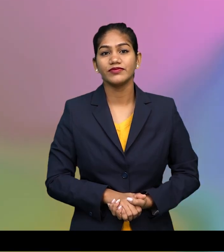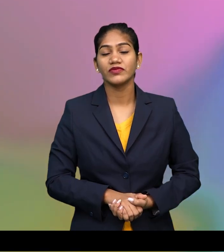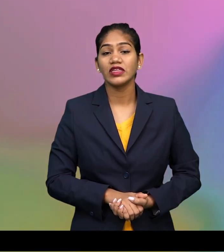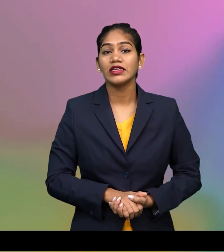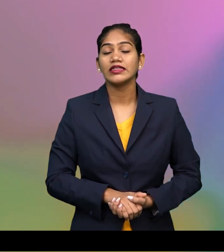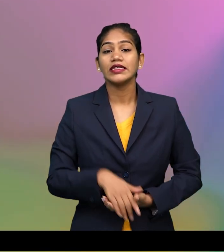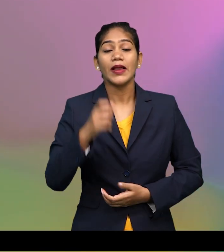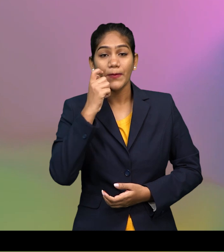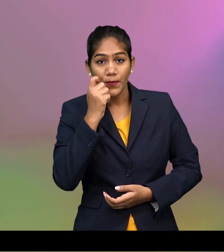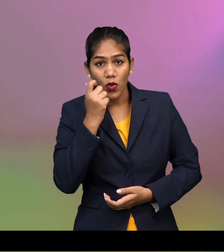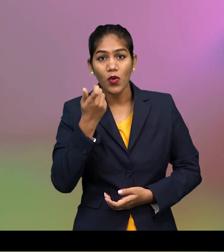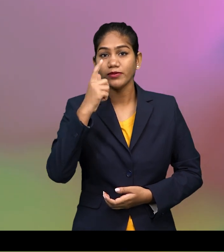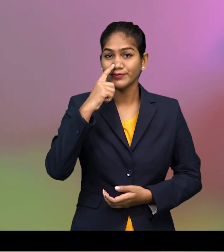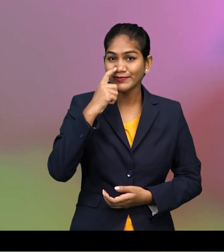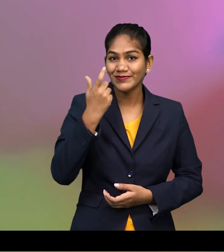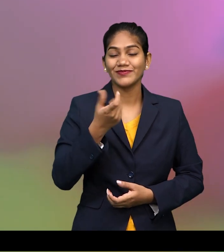लिंग अनुपात।